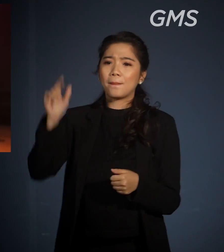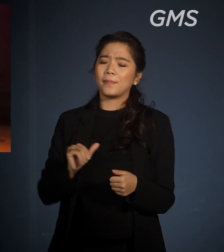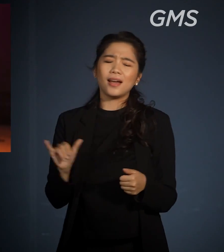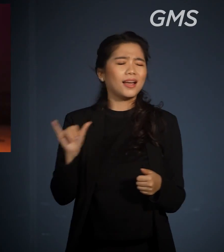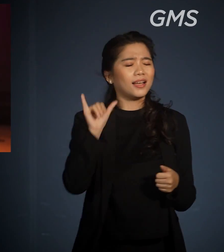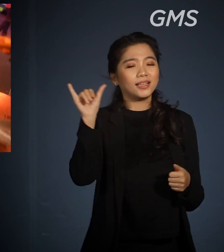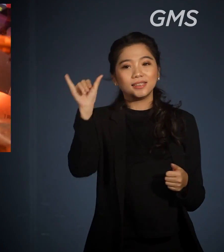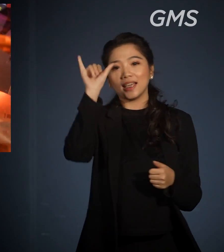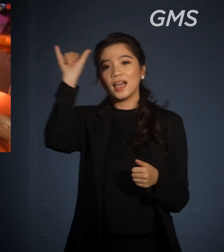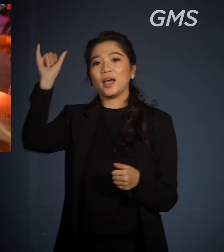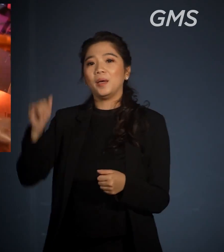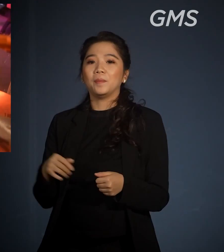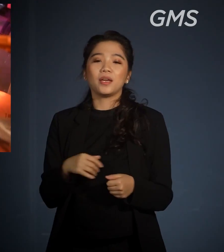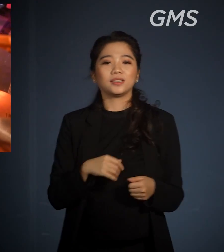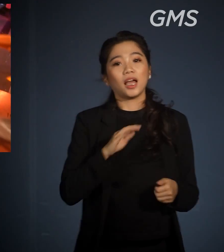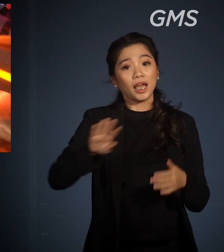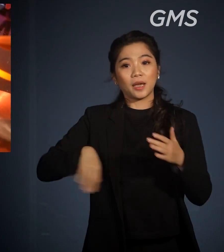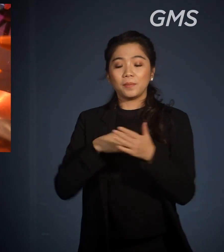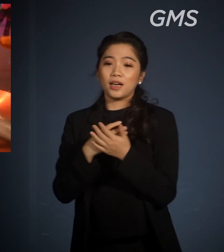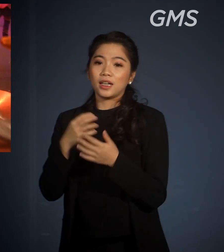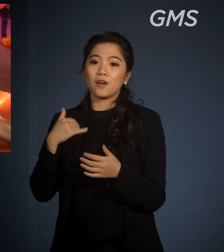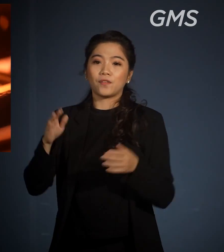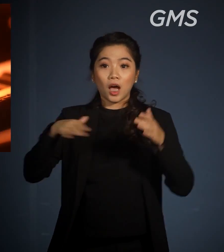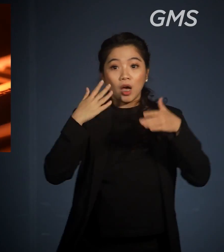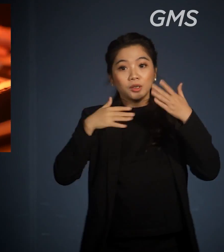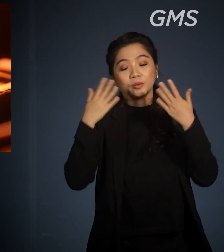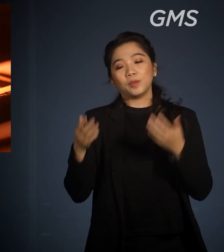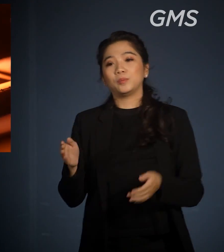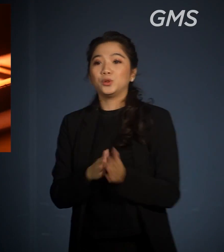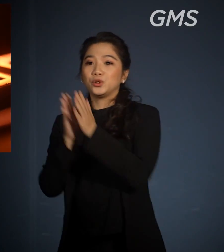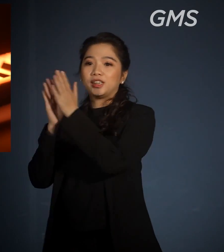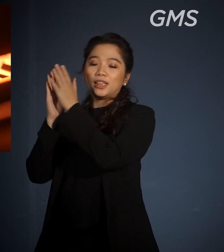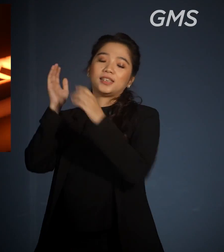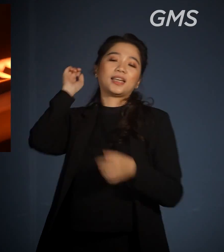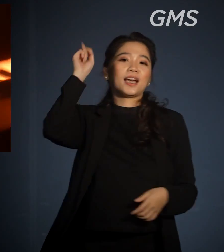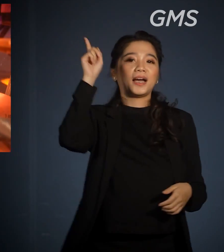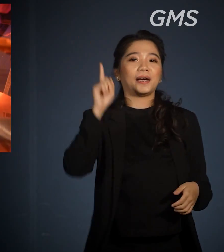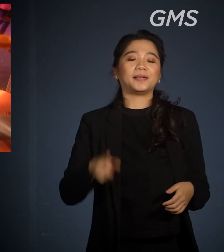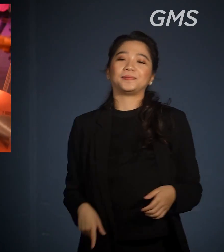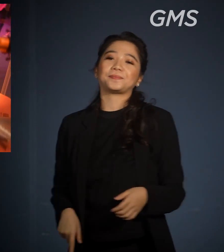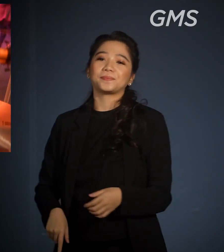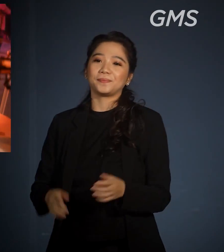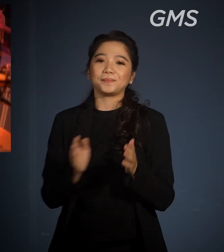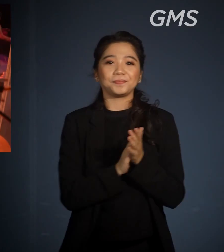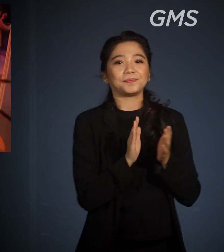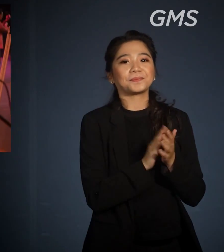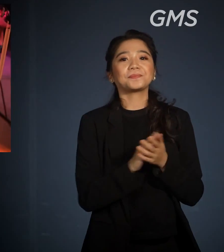untuk selamanya. Biar segala yang bernafas memuji Dia.